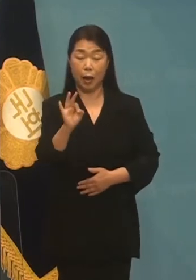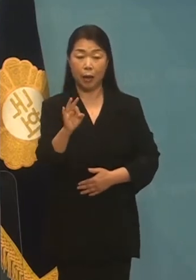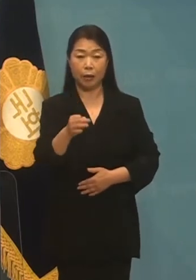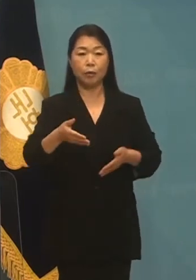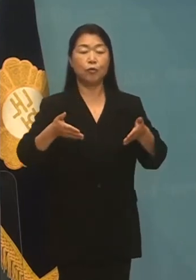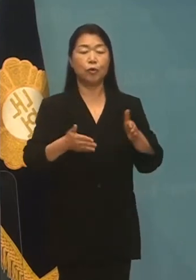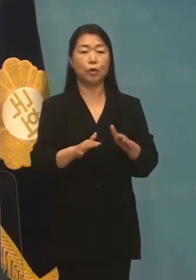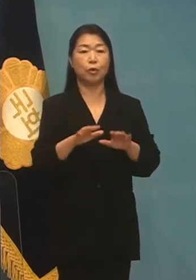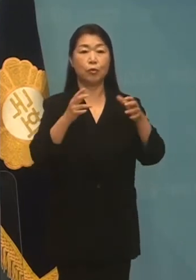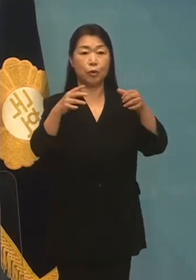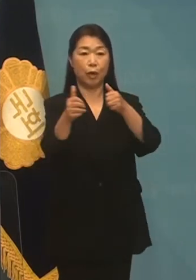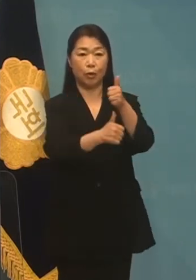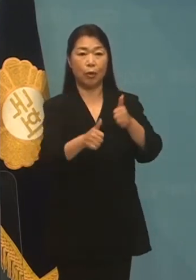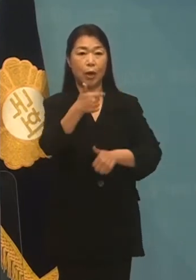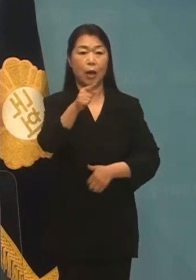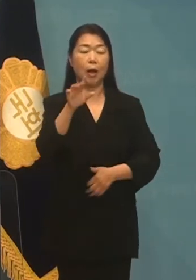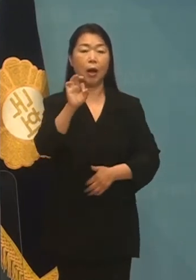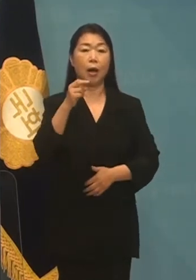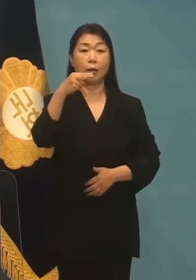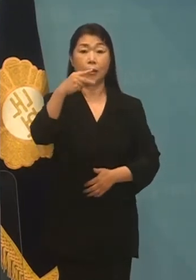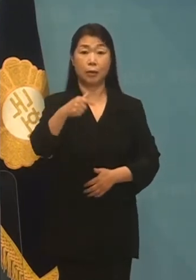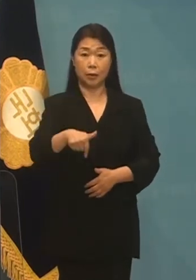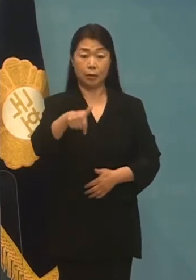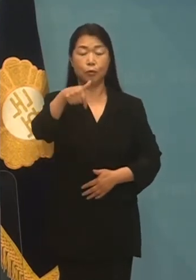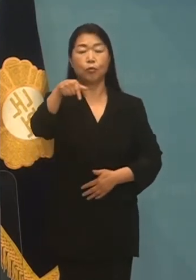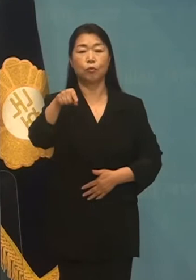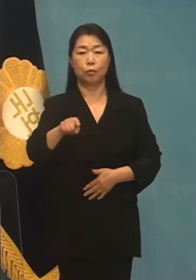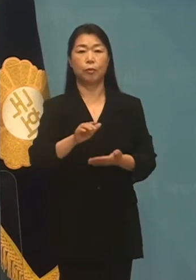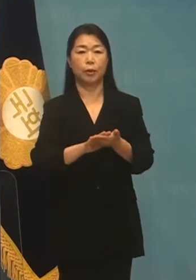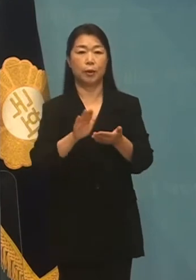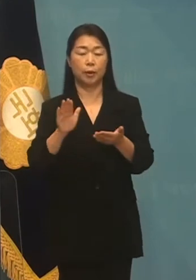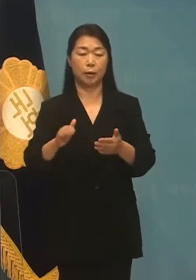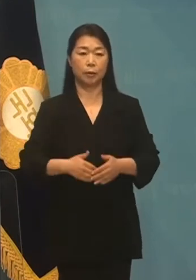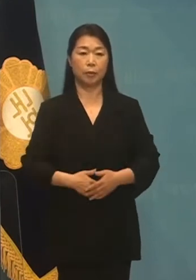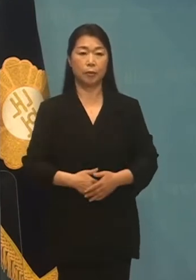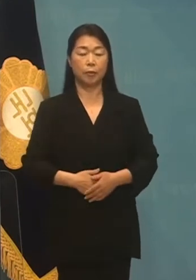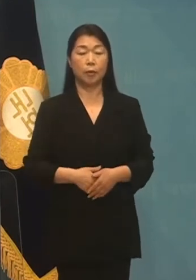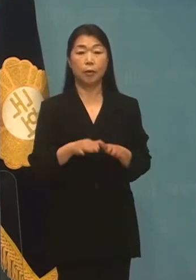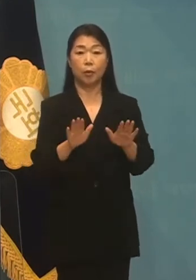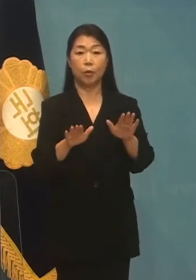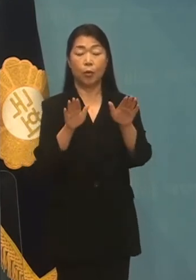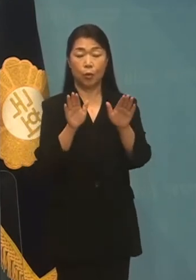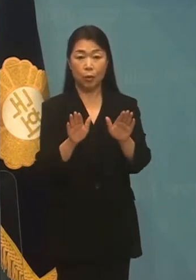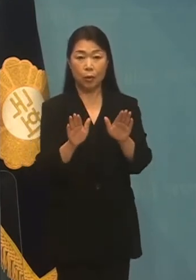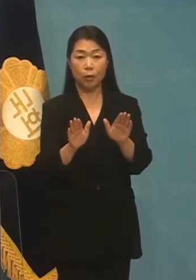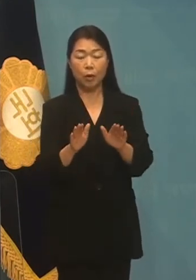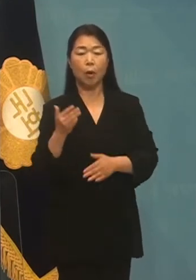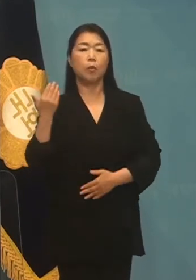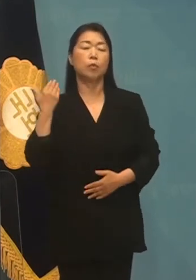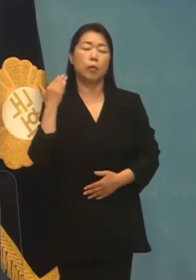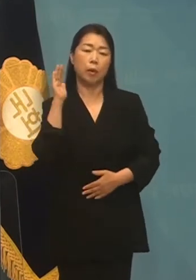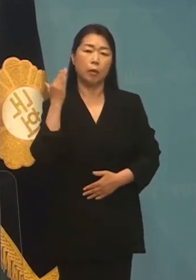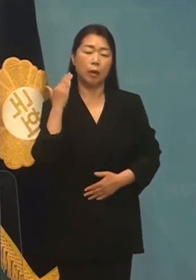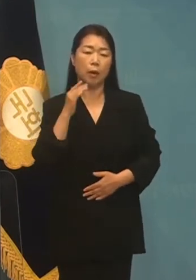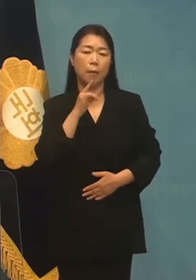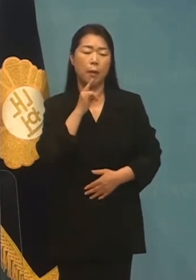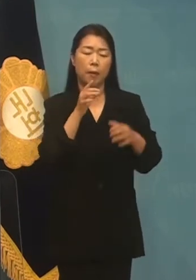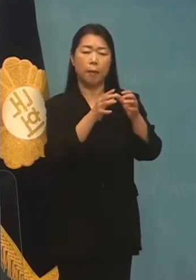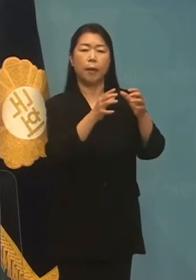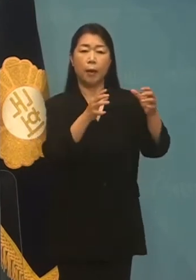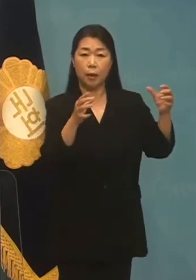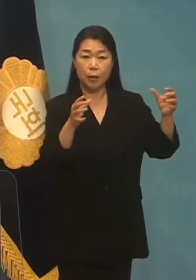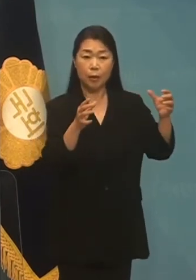출신 국회의원 강덕구입니다. 저는 오늘 최근